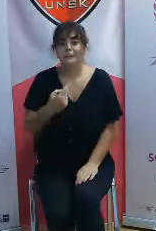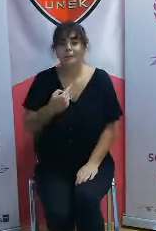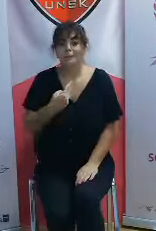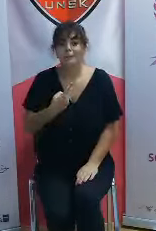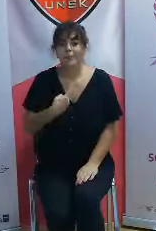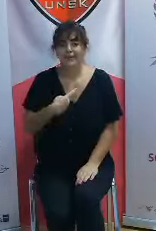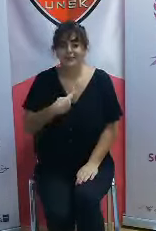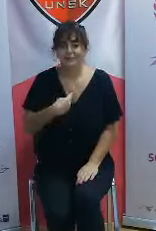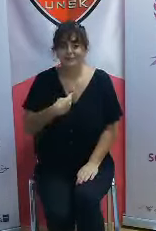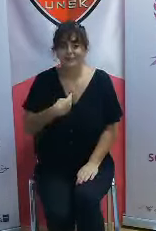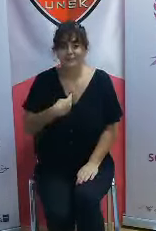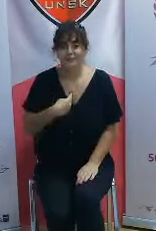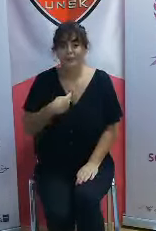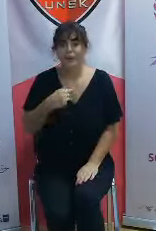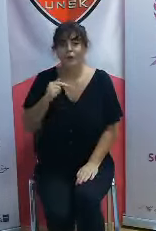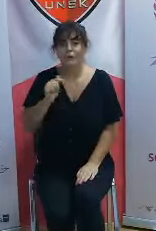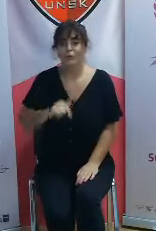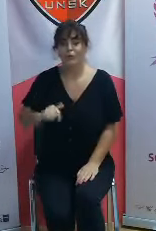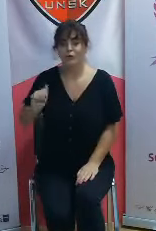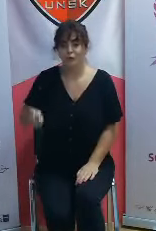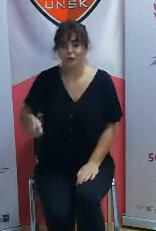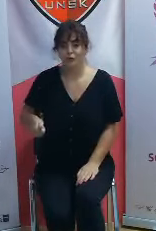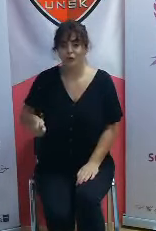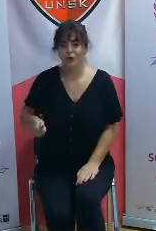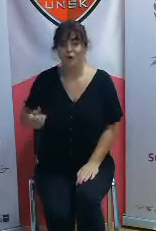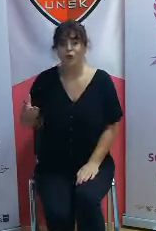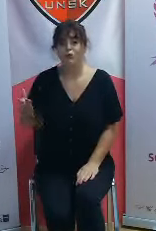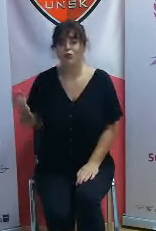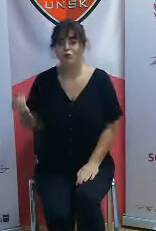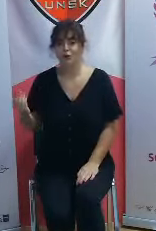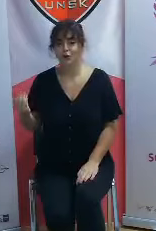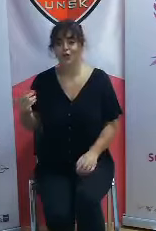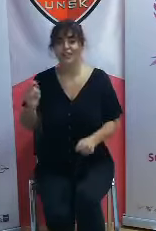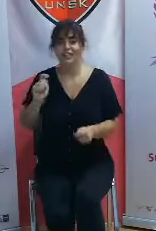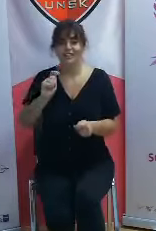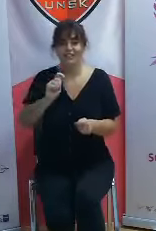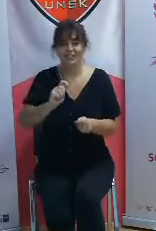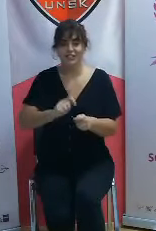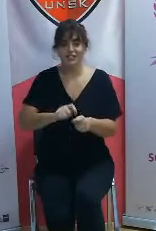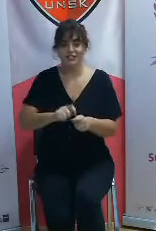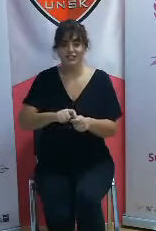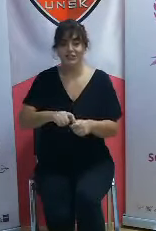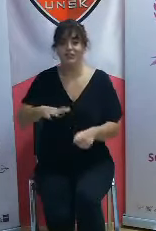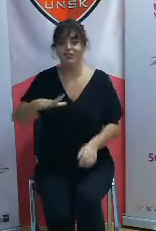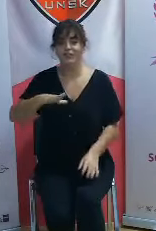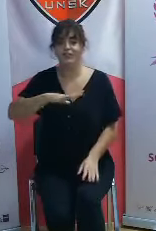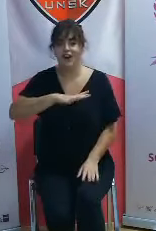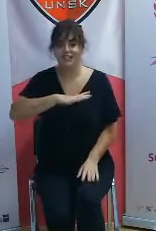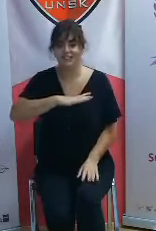Benim bugün çok işim var.